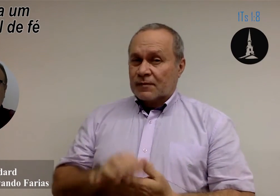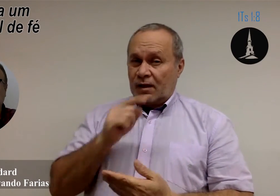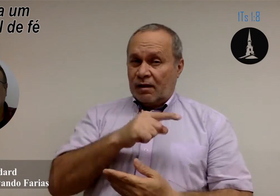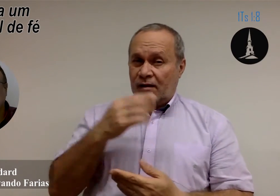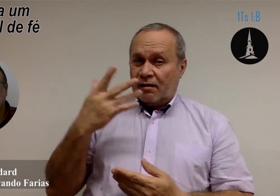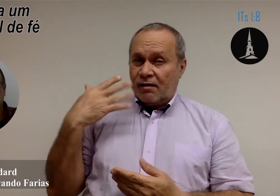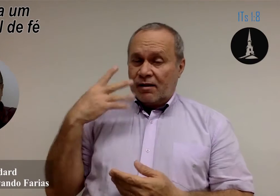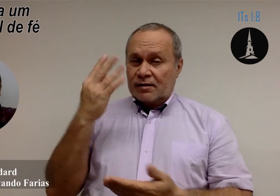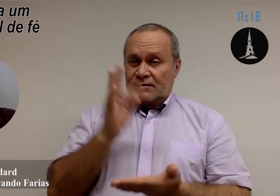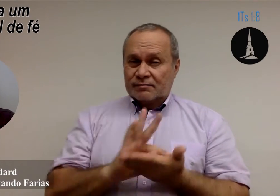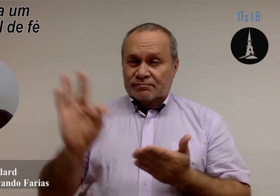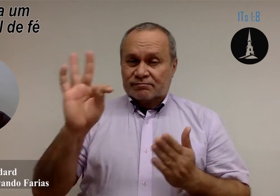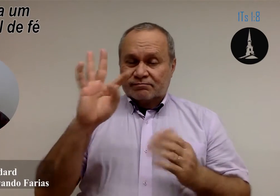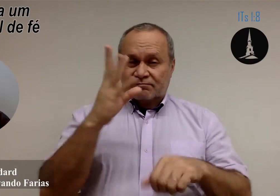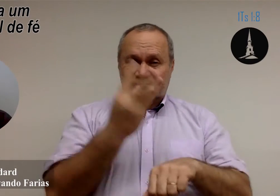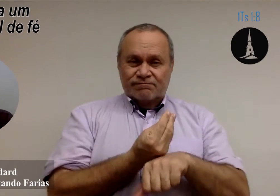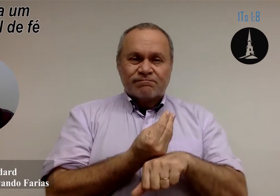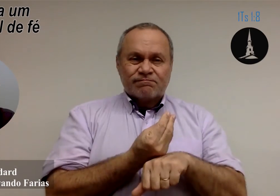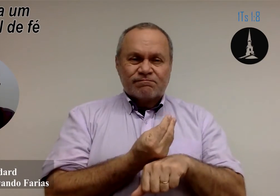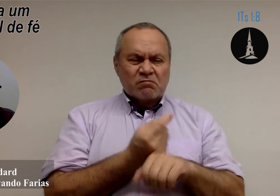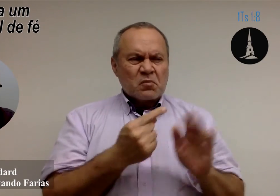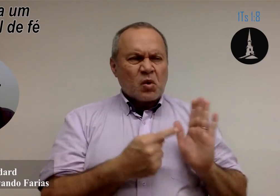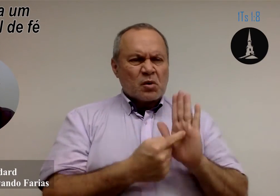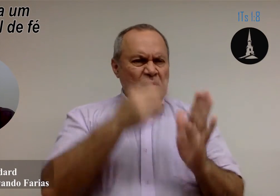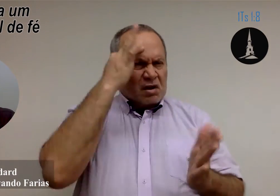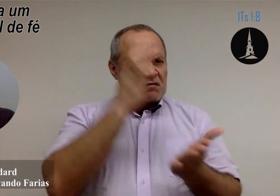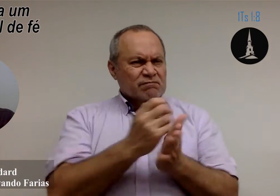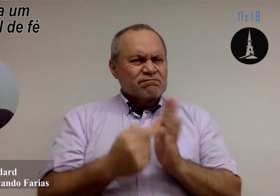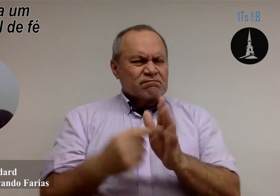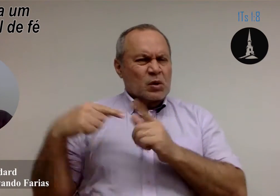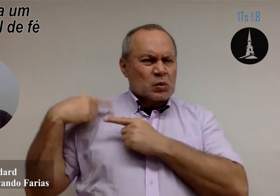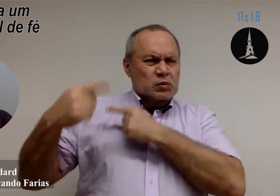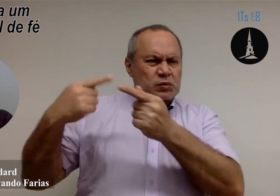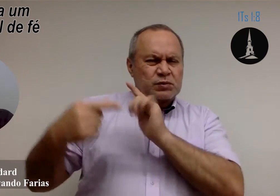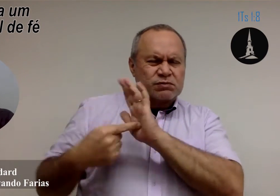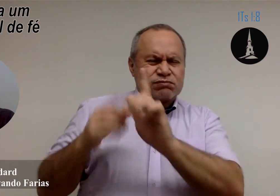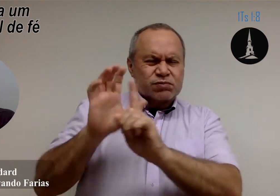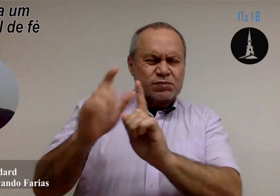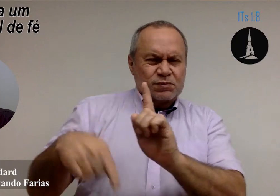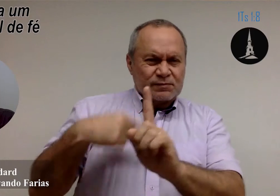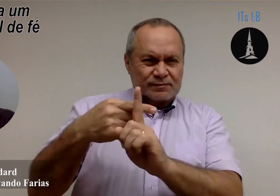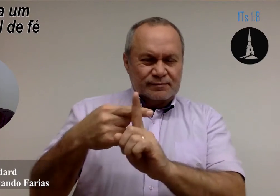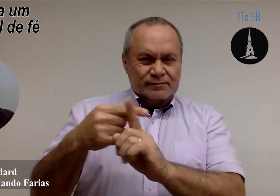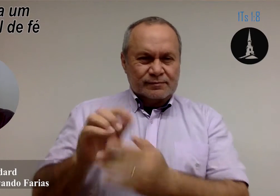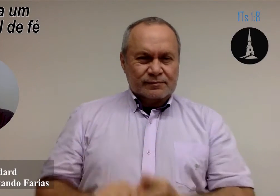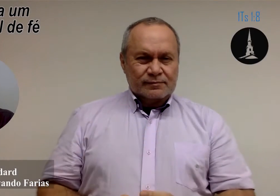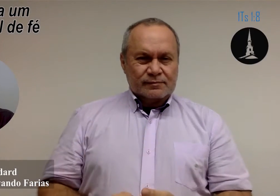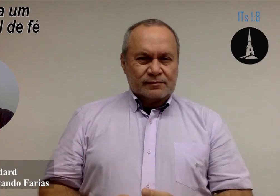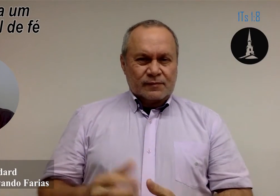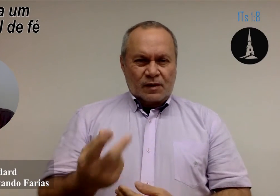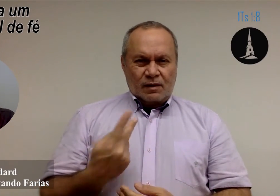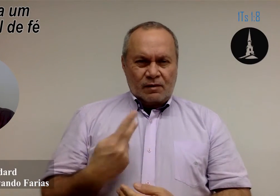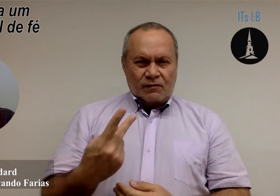igreja tornou-se uma referência de fé para a sua geração. Nós seremos uma referência